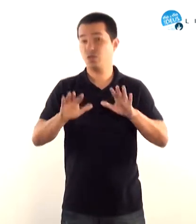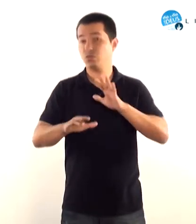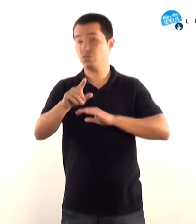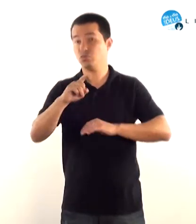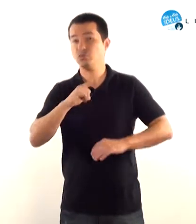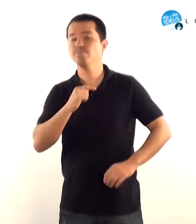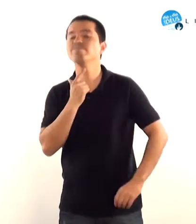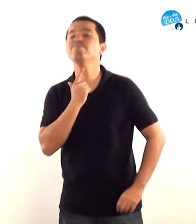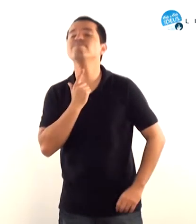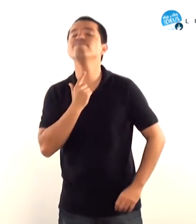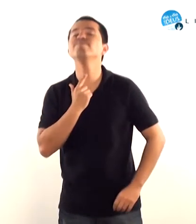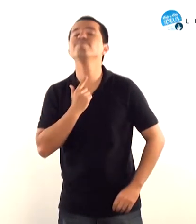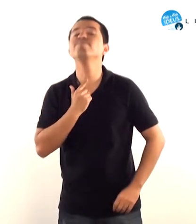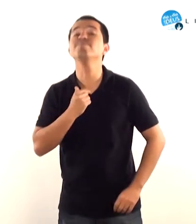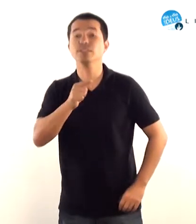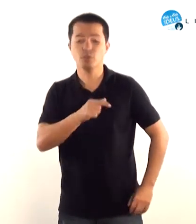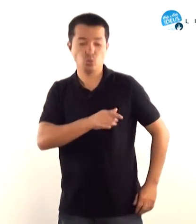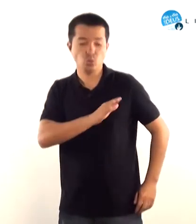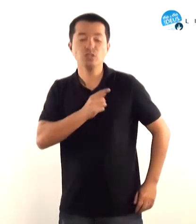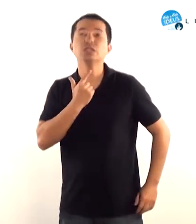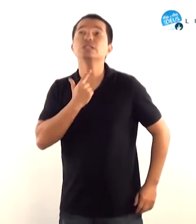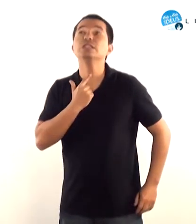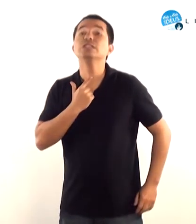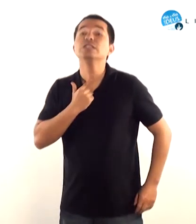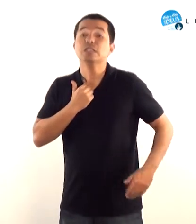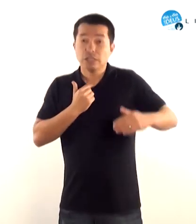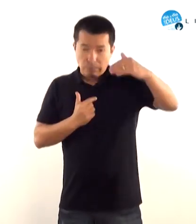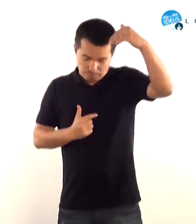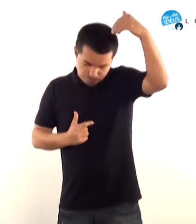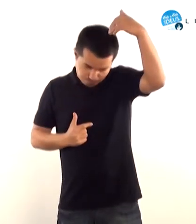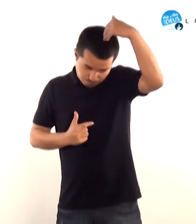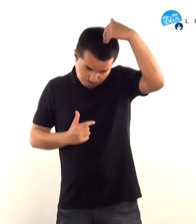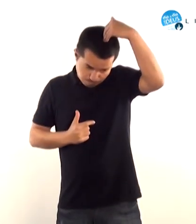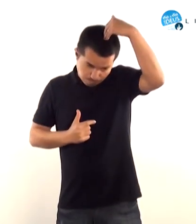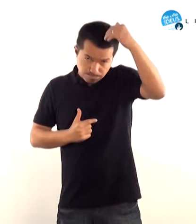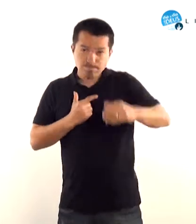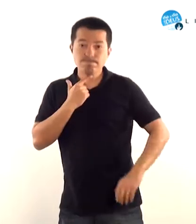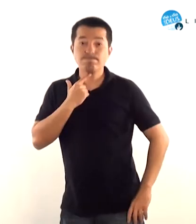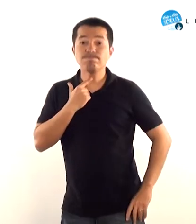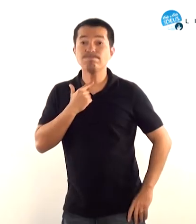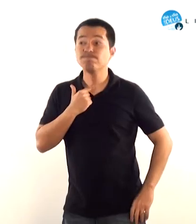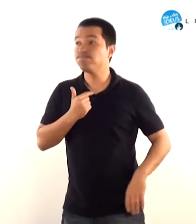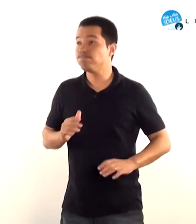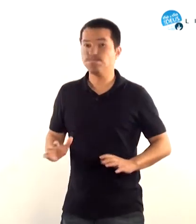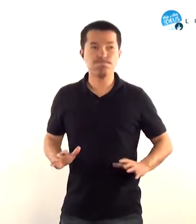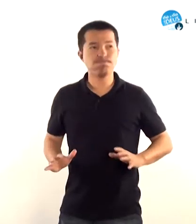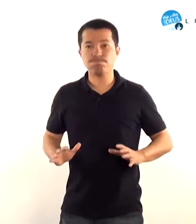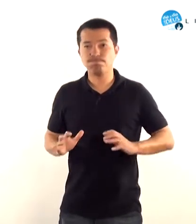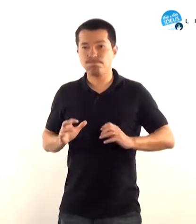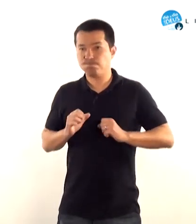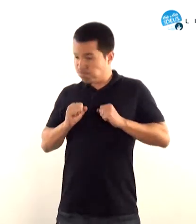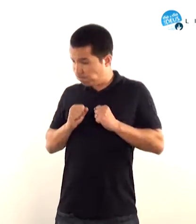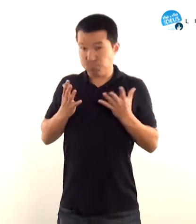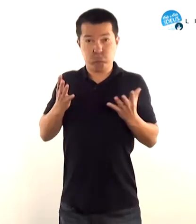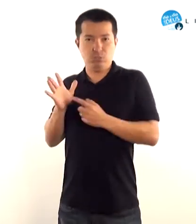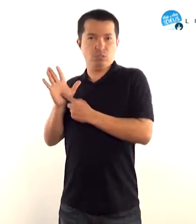A impressão que eu tenho é que com o tempo, Ló e a sua família foram pouco a pouco